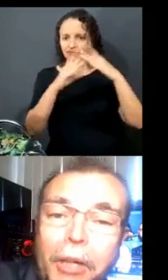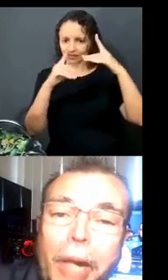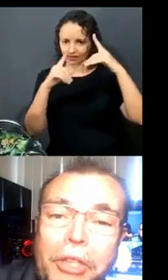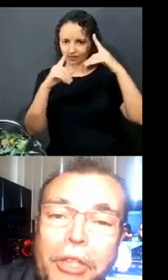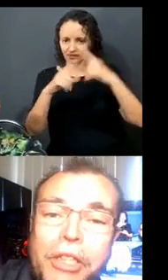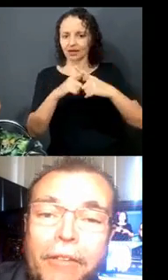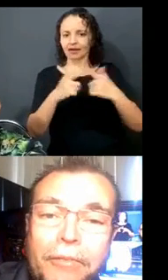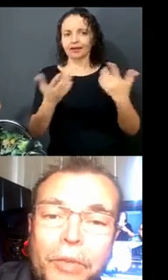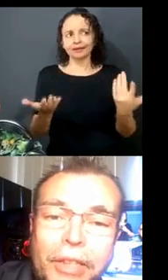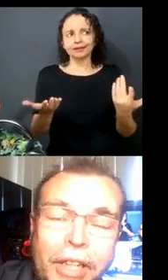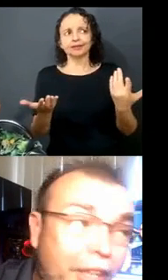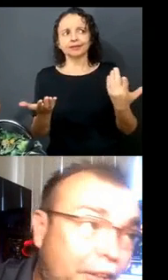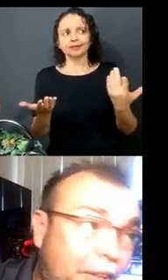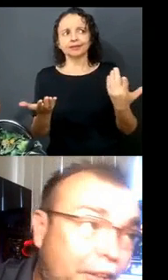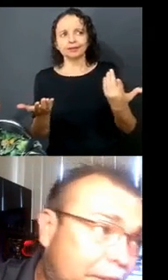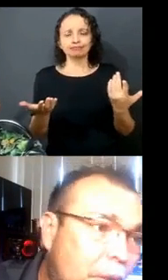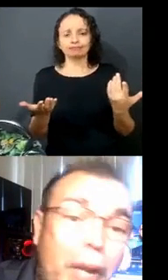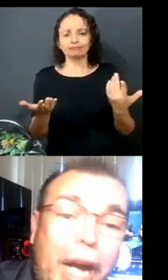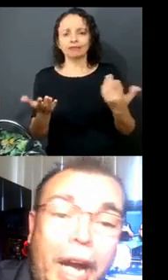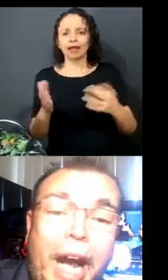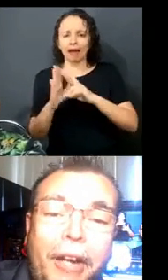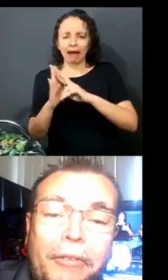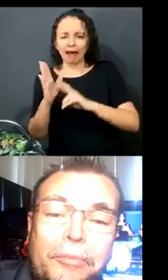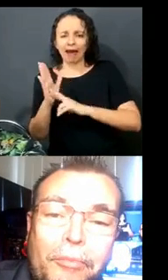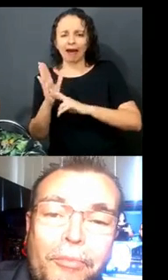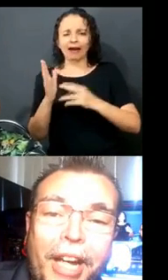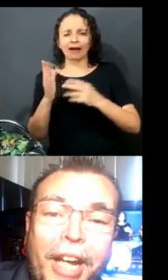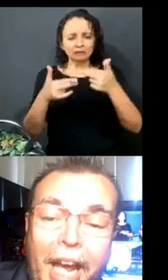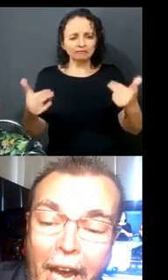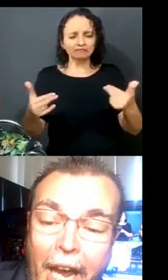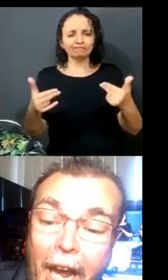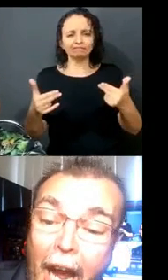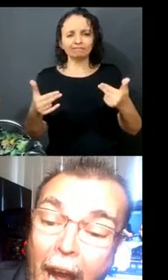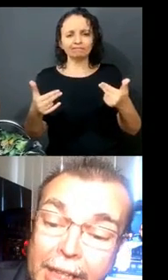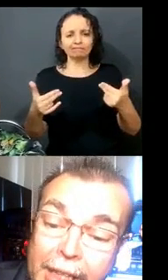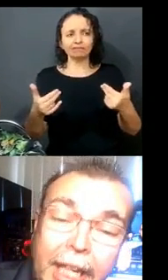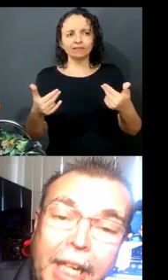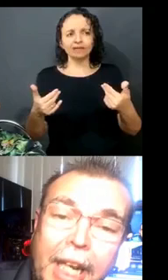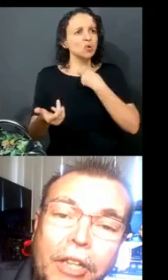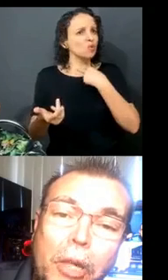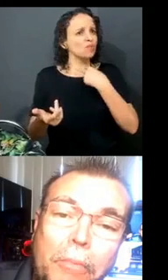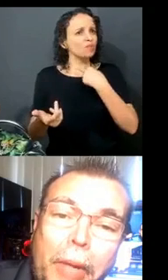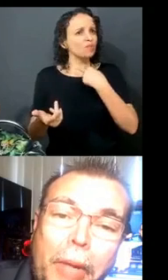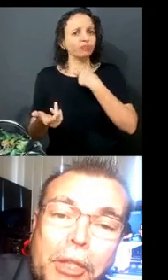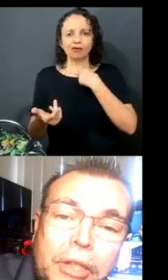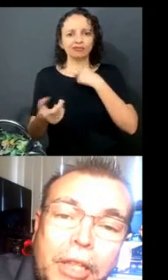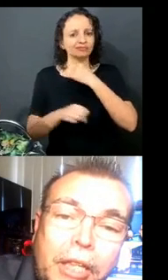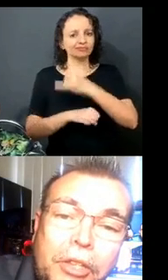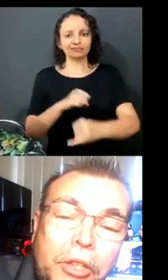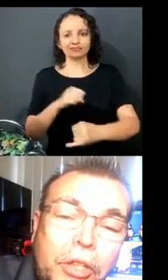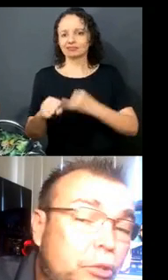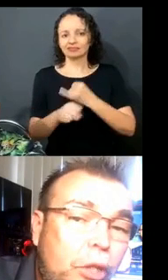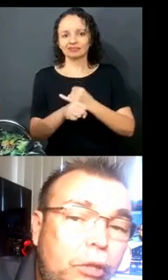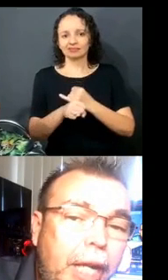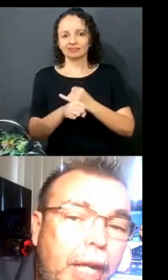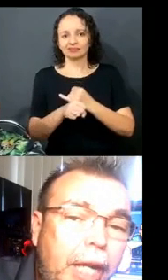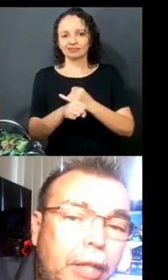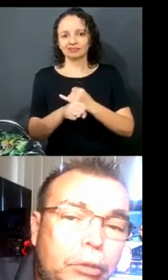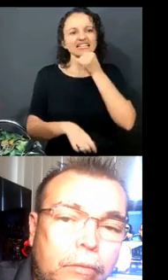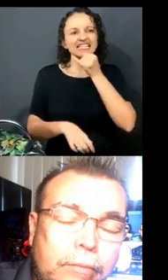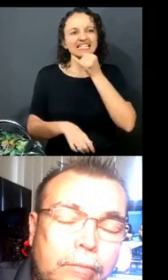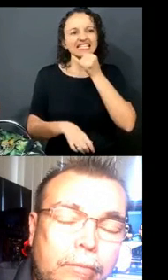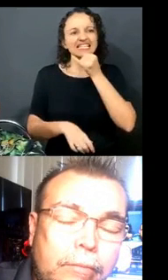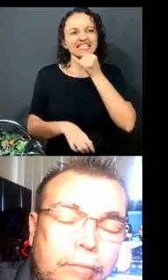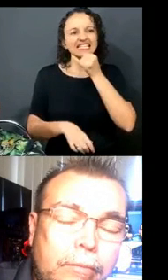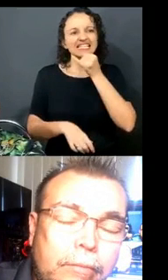ir lá e batizar. Entendeu? Não tem água online, né? A ceia ontem, eu participei com ceia de gente de todo lugar do